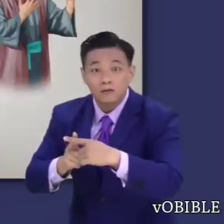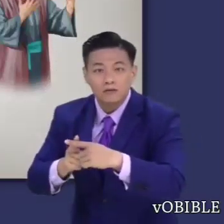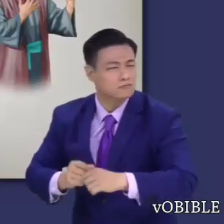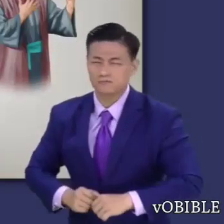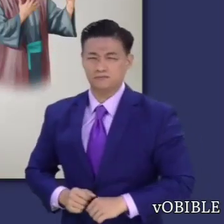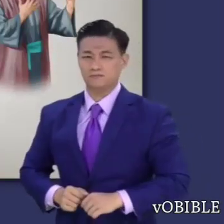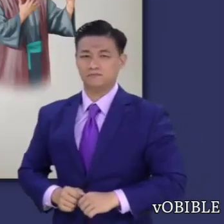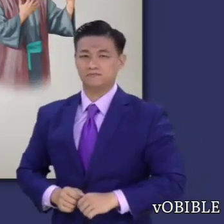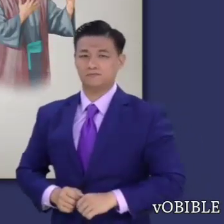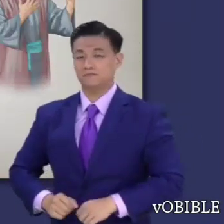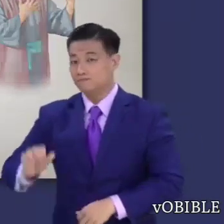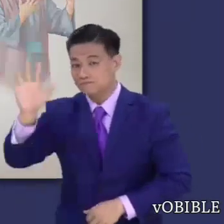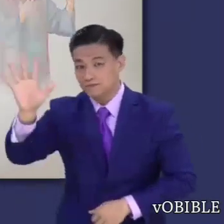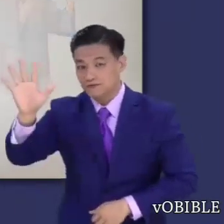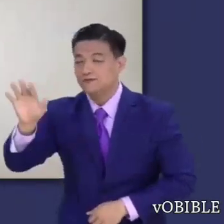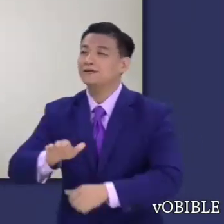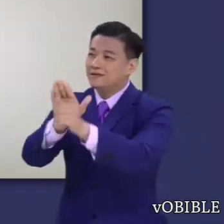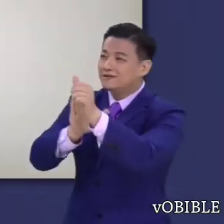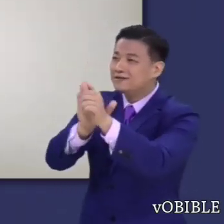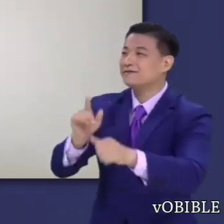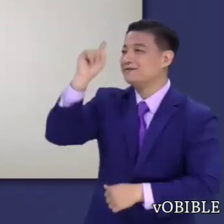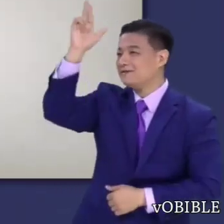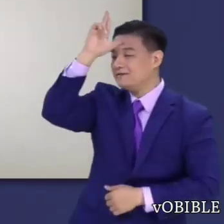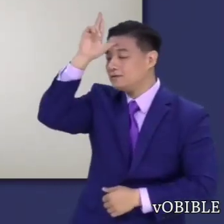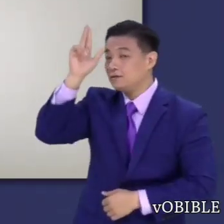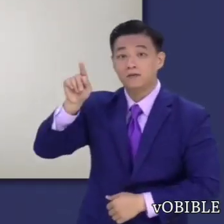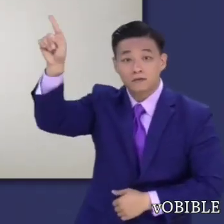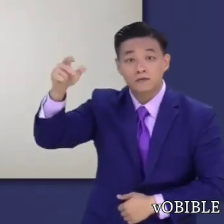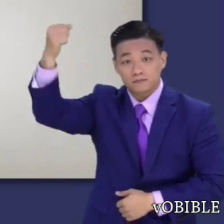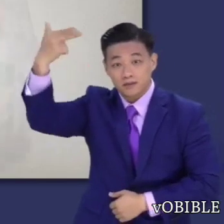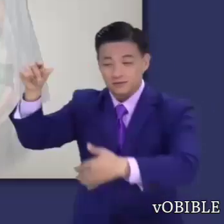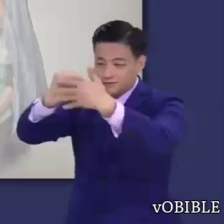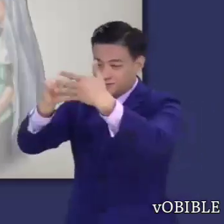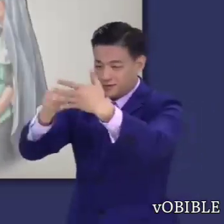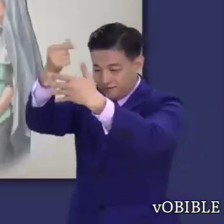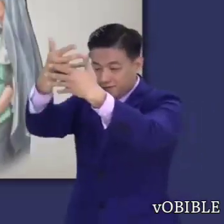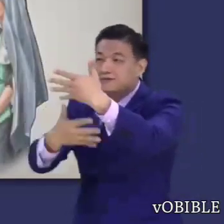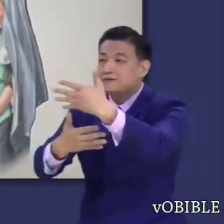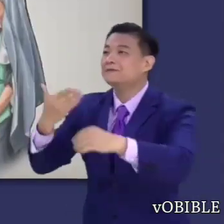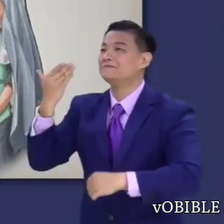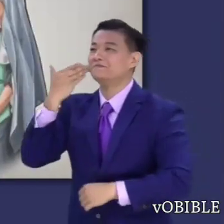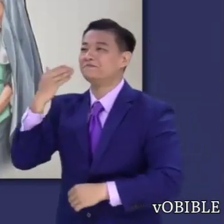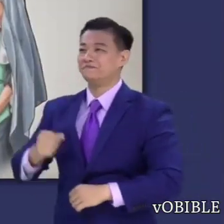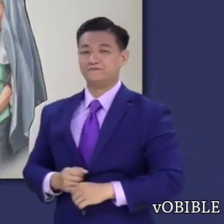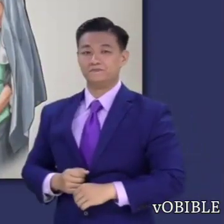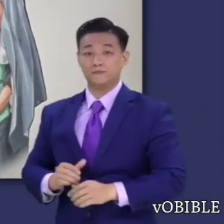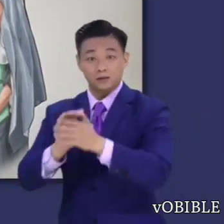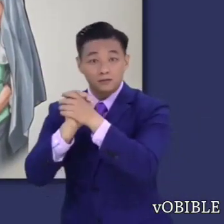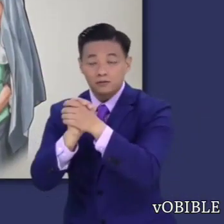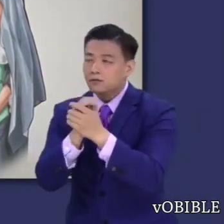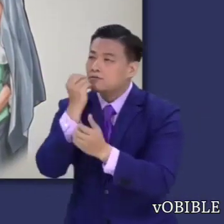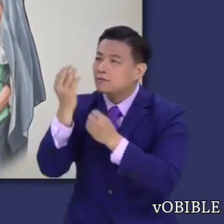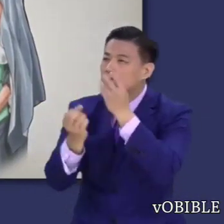不爱基督徒弟兄姐妹。第五章，约翰说，我们遵守上帝的